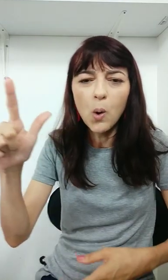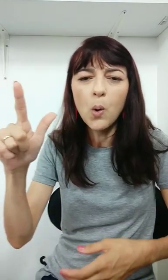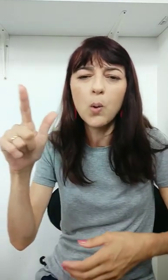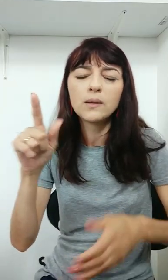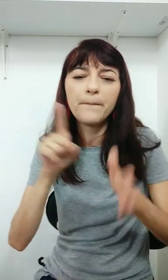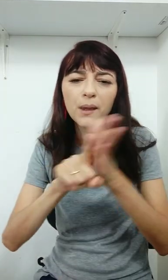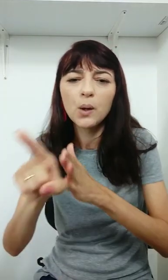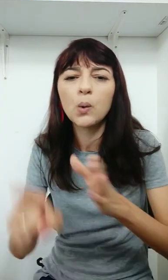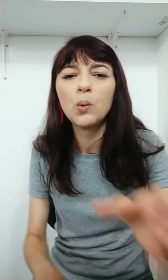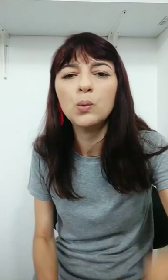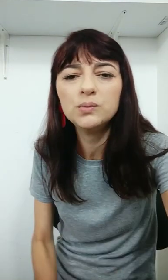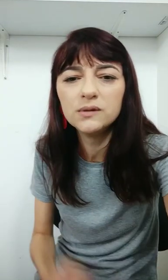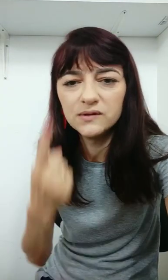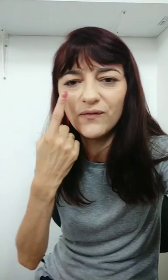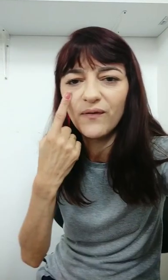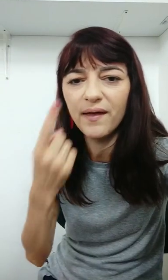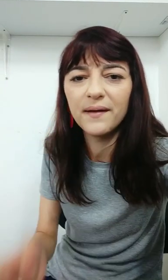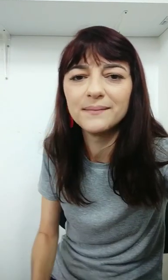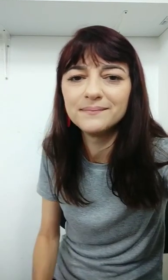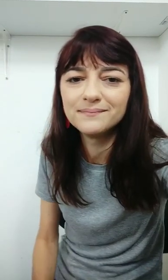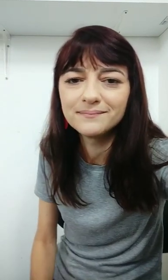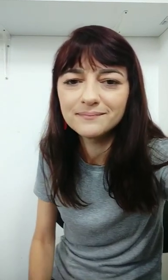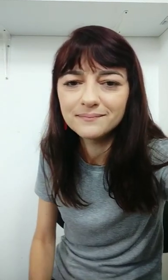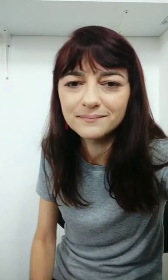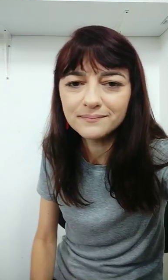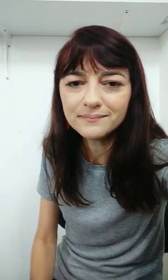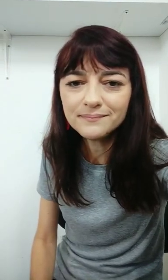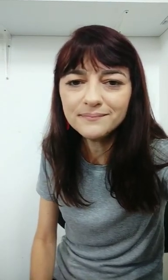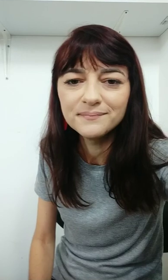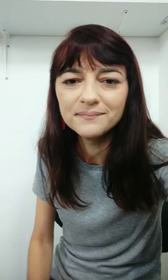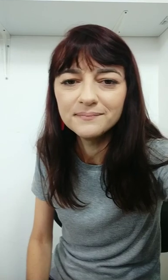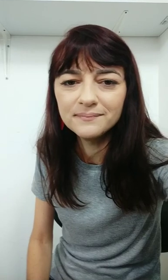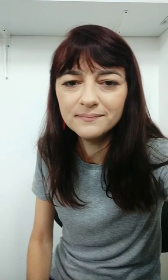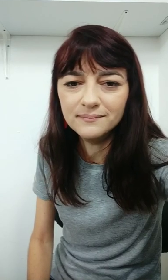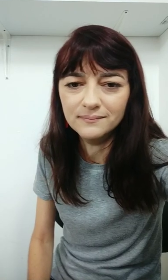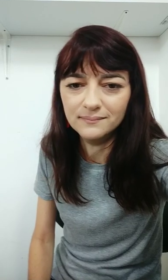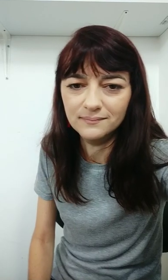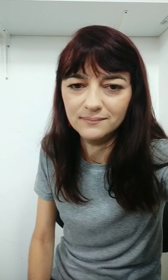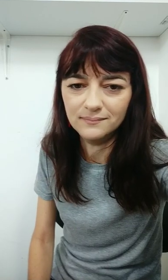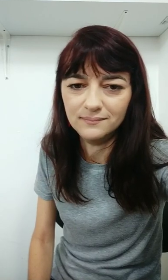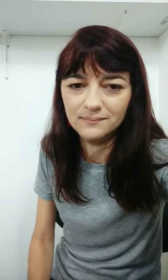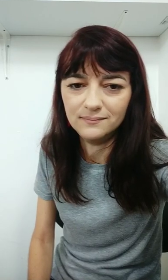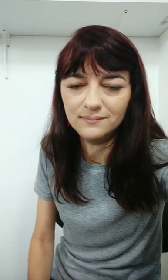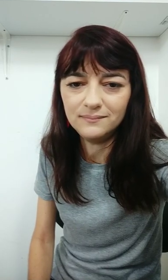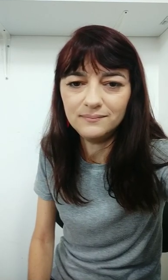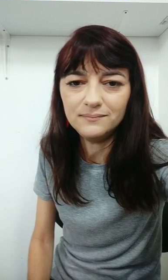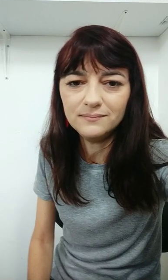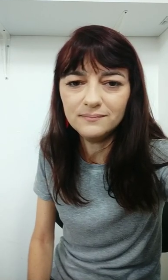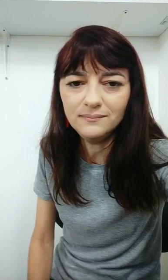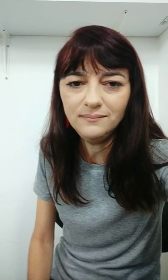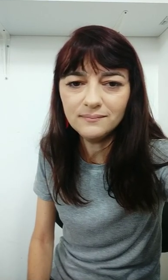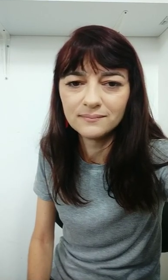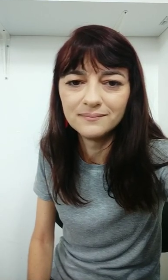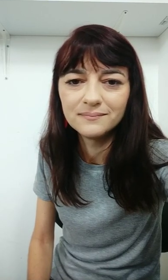conversar, bater papo via videochamada. Por isso que eu faço aqui essa live, né? Exatamente para vocês terem esse contato direto